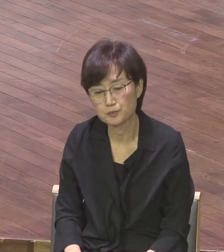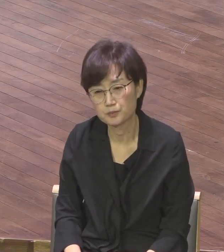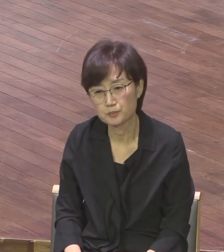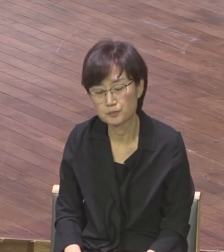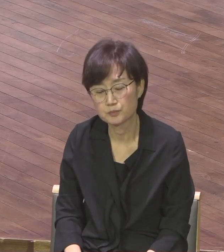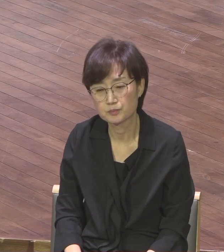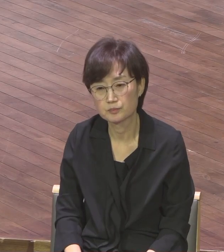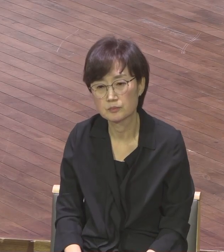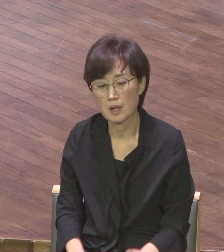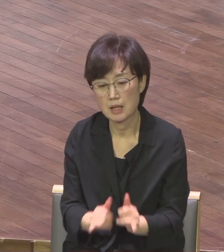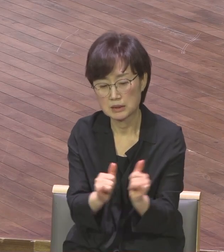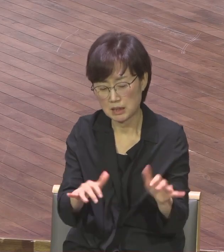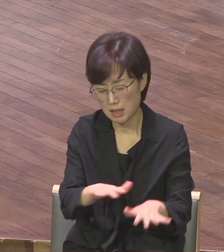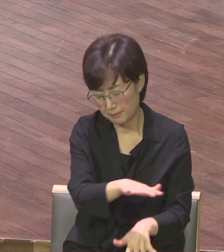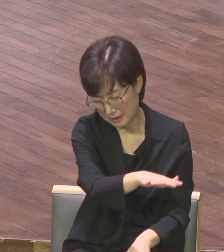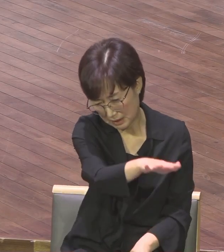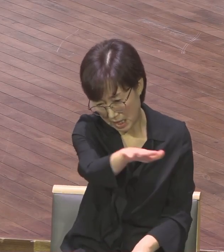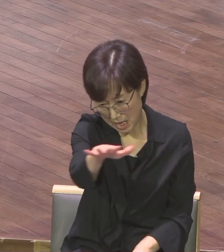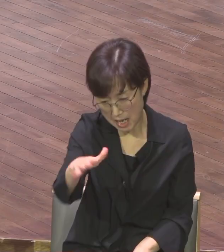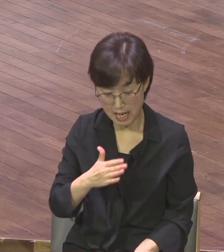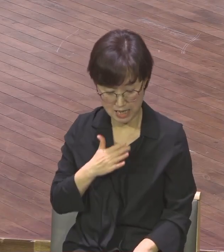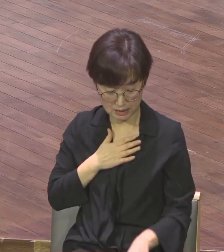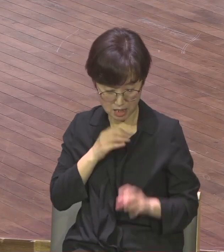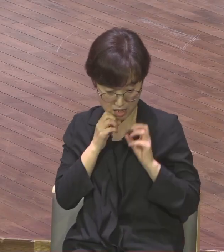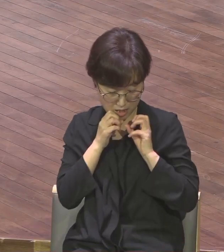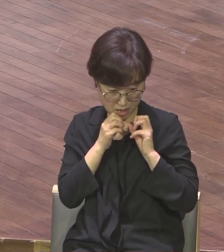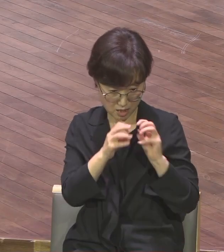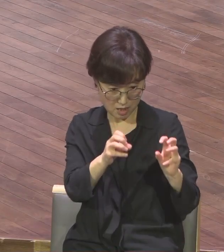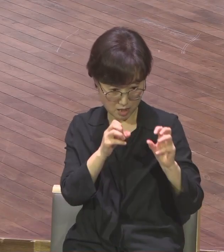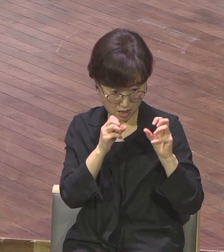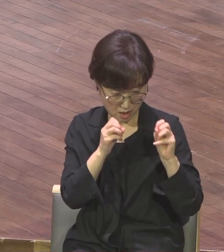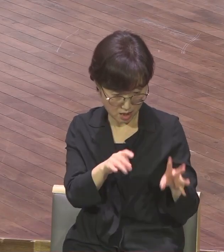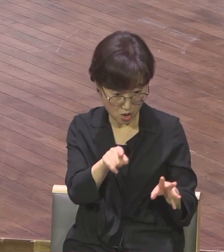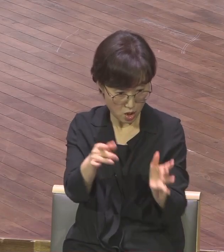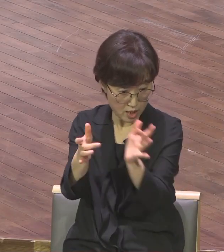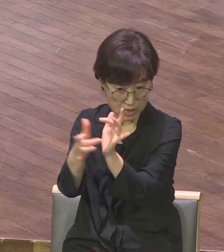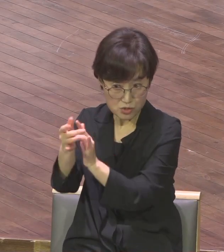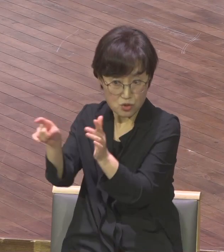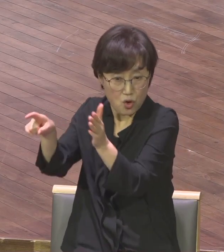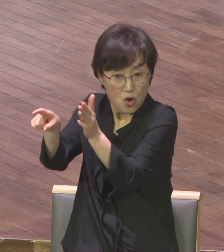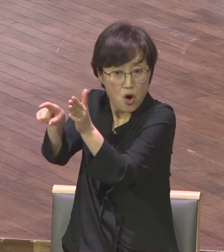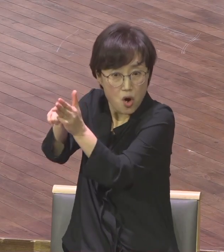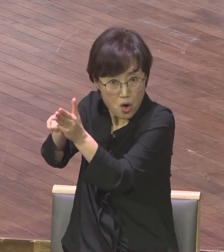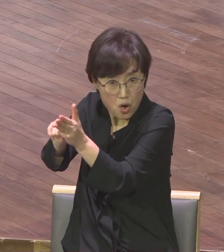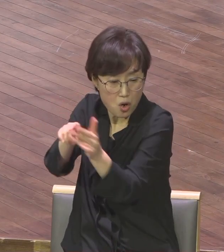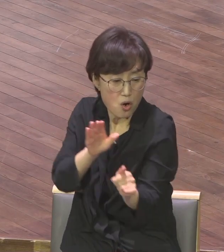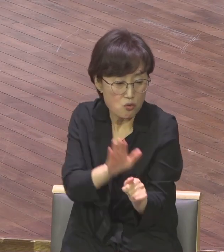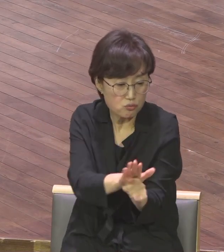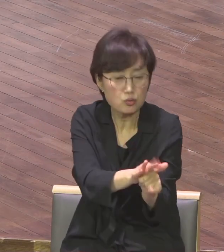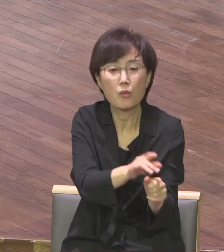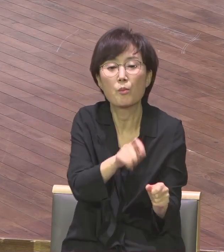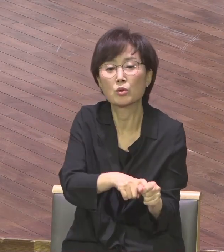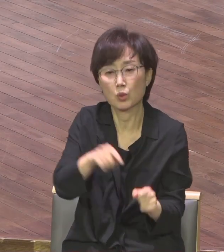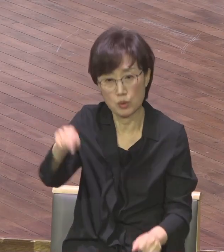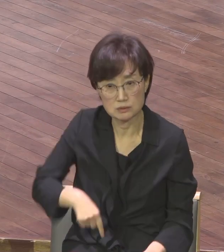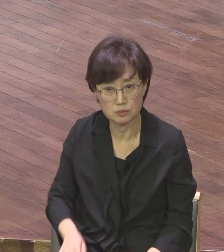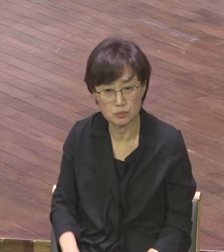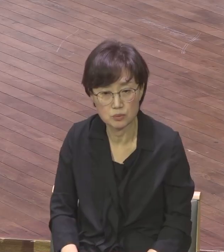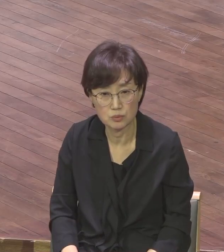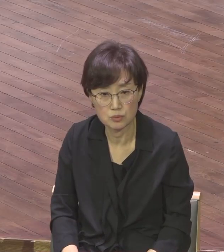모든 사람이 자기로 말미암아 믿게 하려 한다는 표현을 보면 세례 요한이